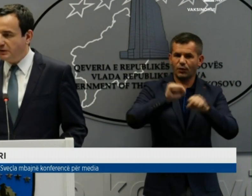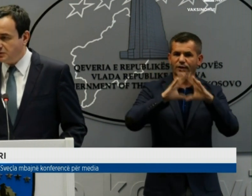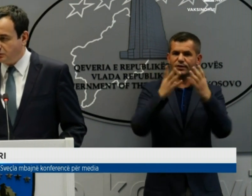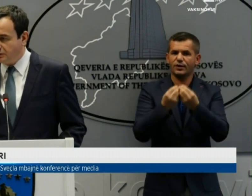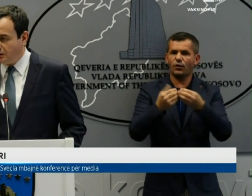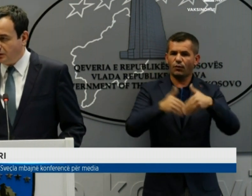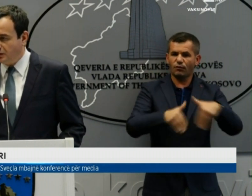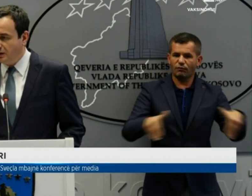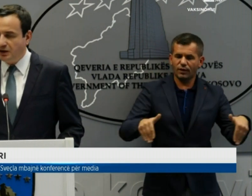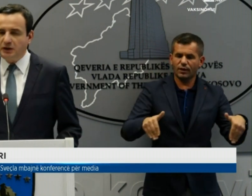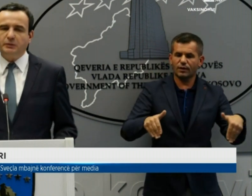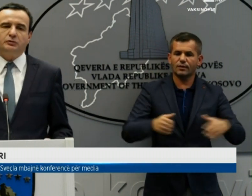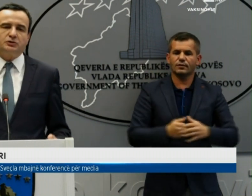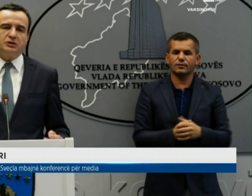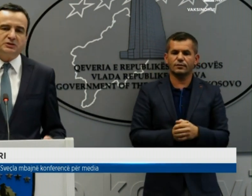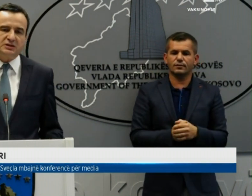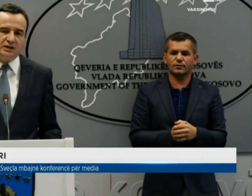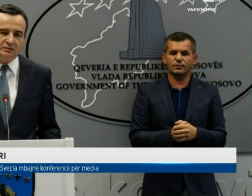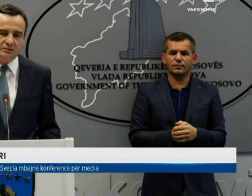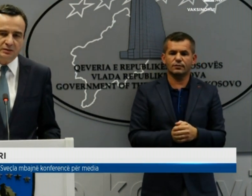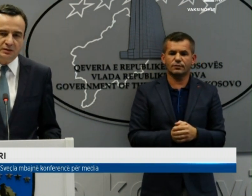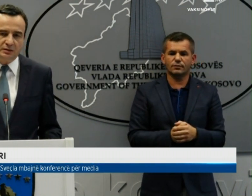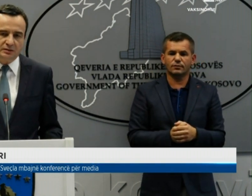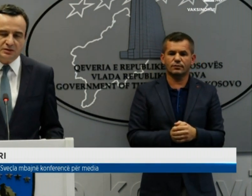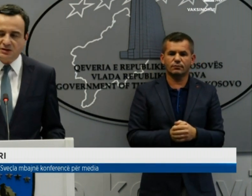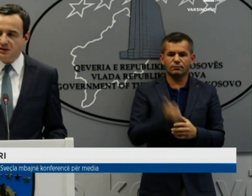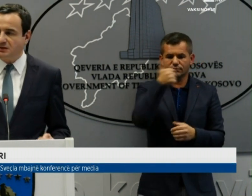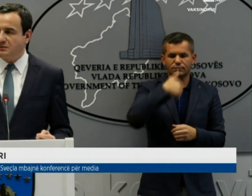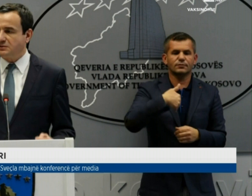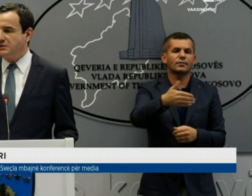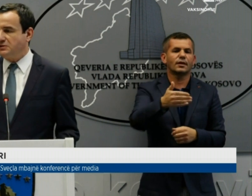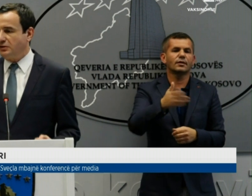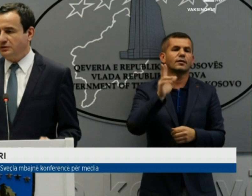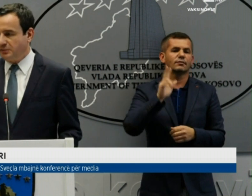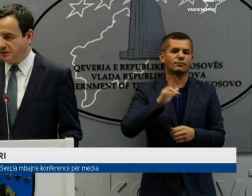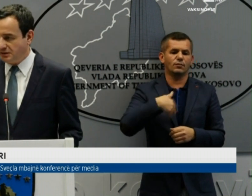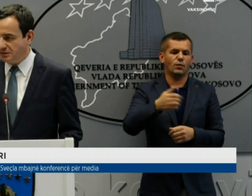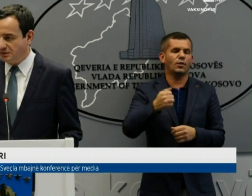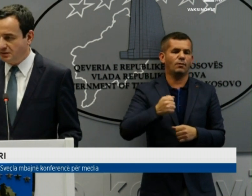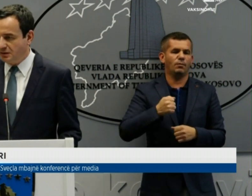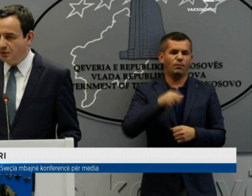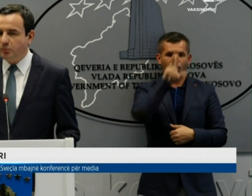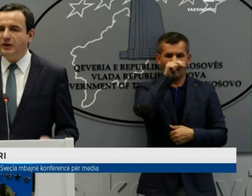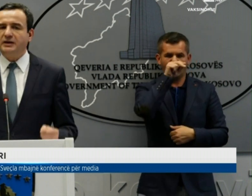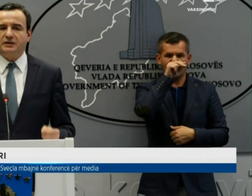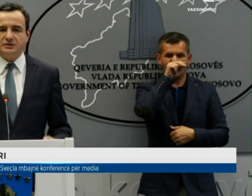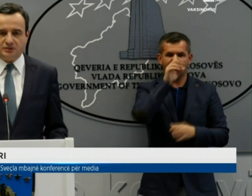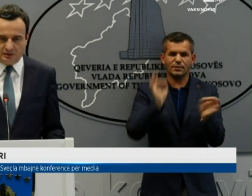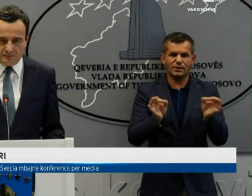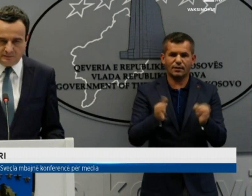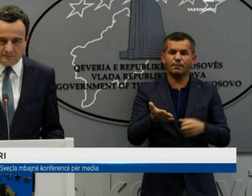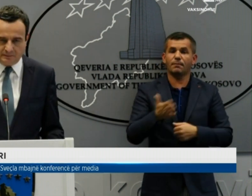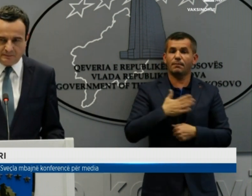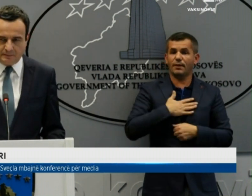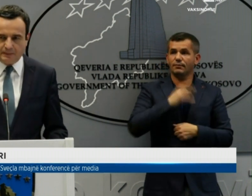dhe policët kufitarë në mënyrë që të mos ketë njësi speciale të policisë. Po e